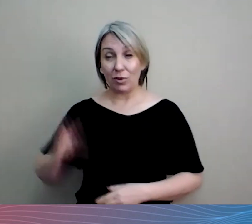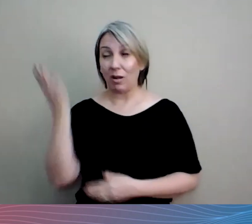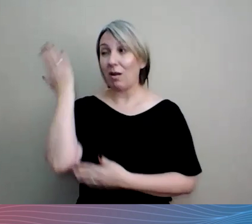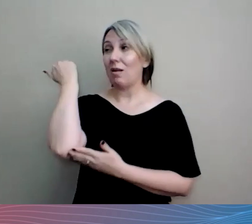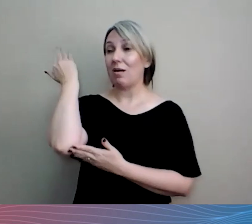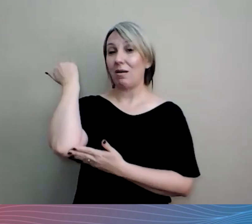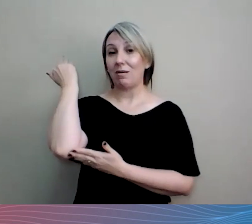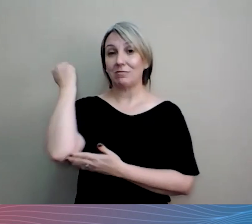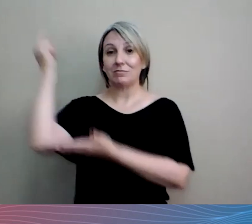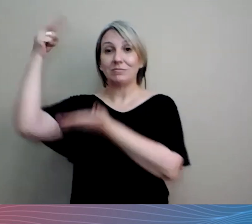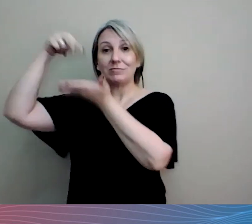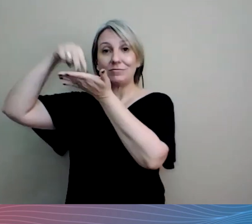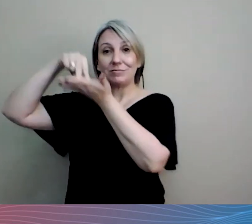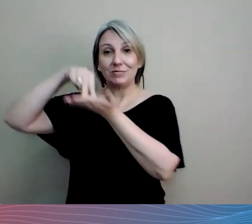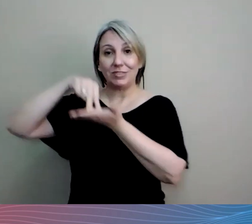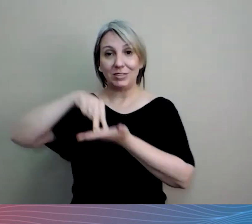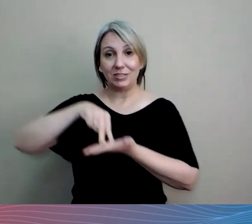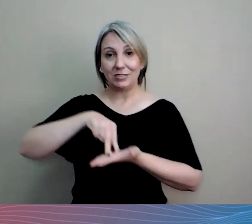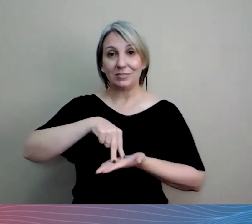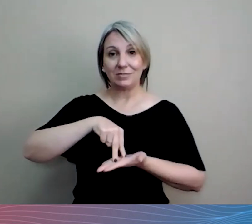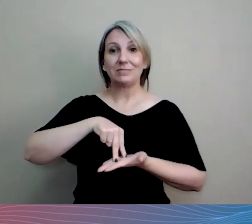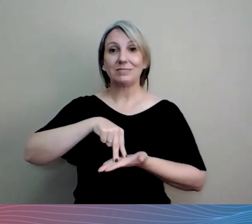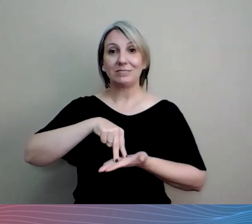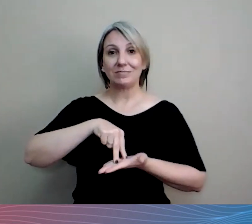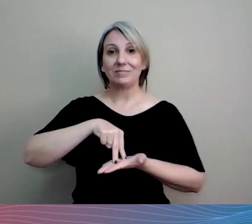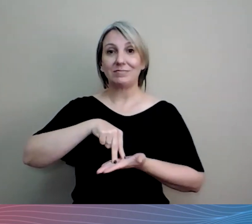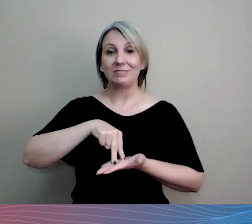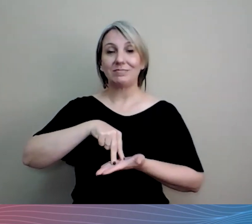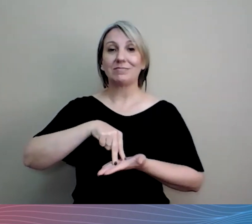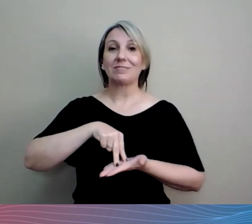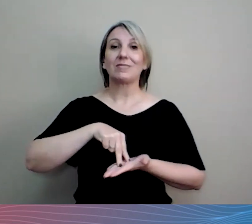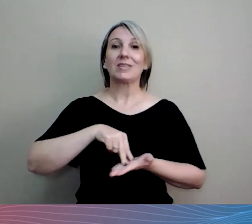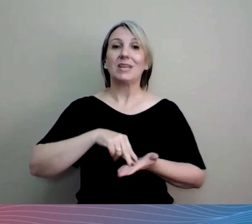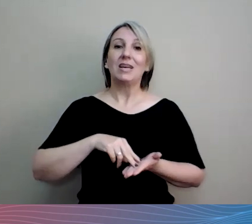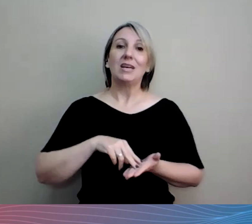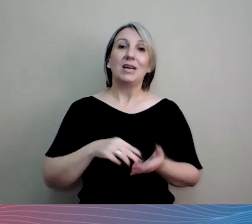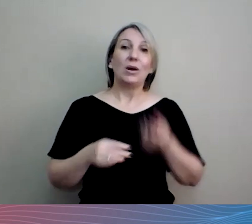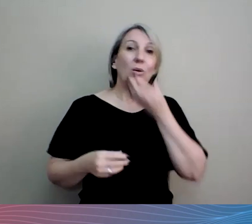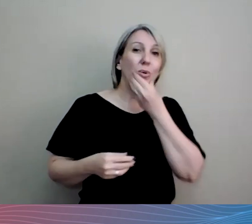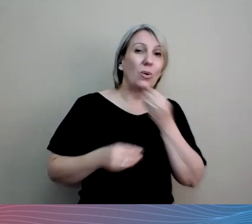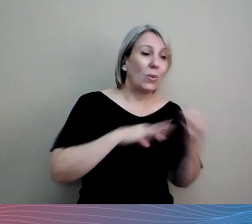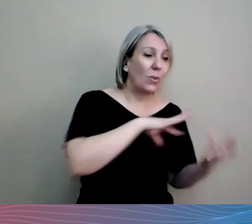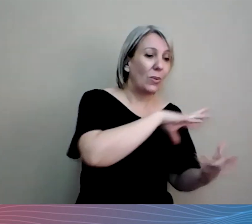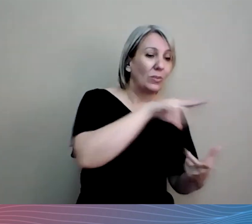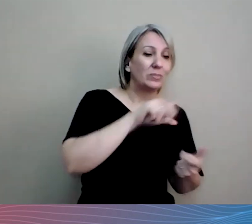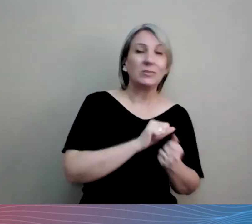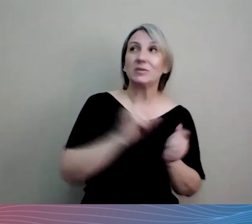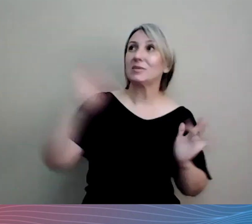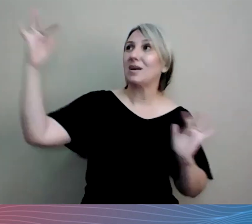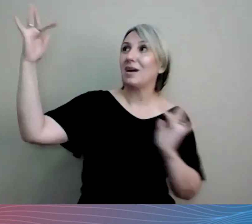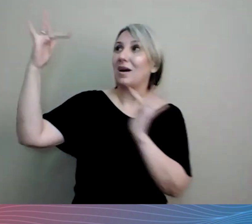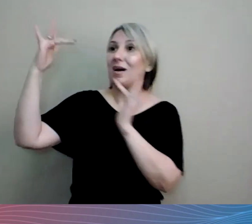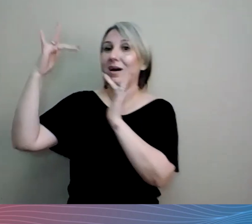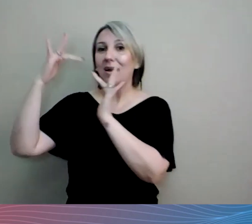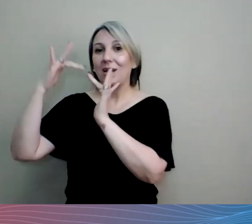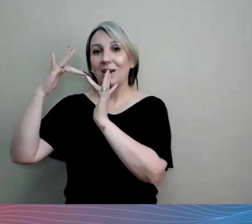que fez uma ligação do manancial profundo com a superfície da terra. E